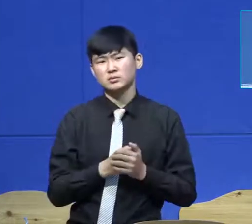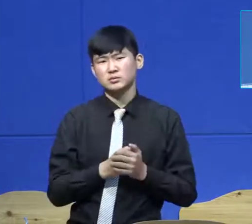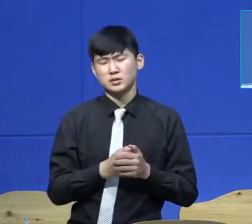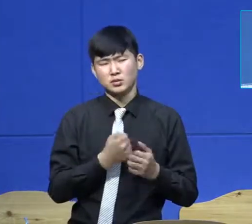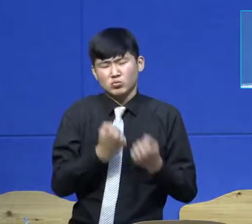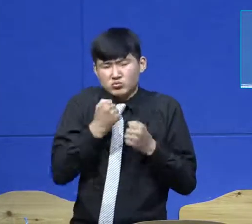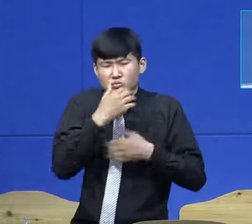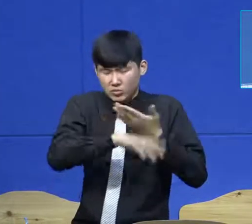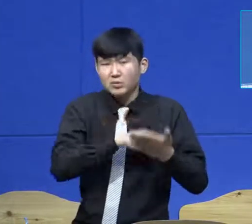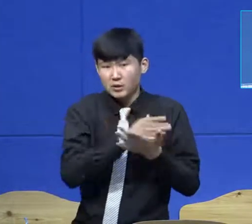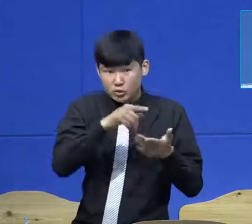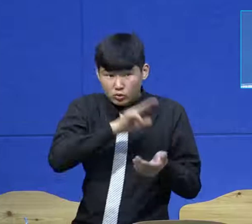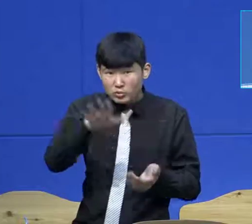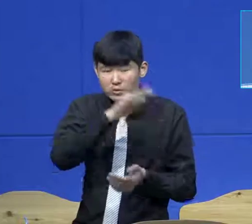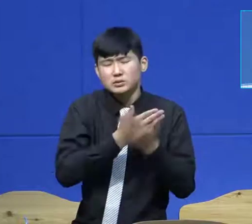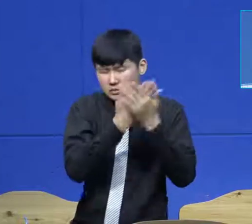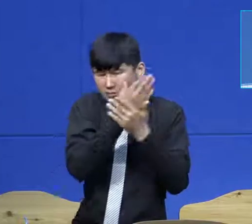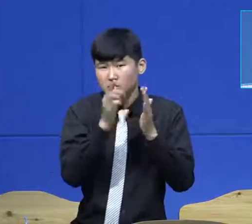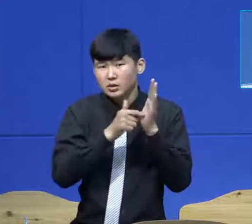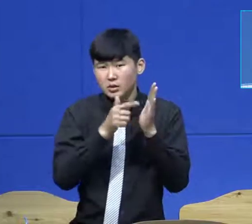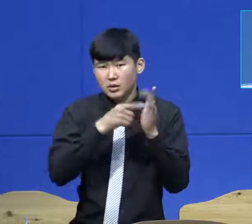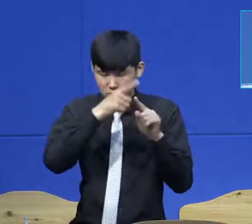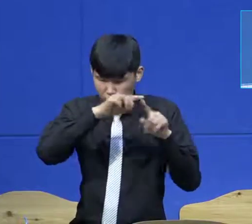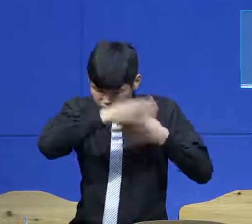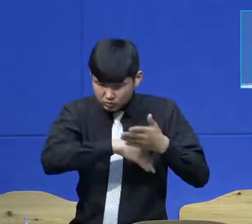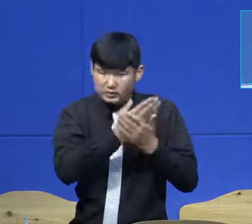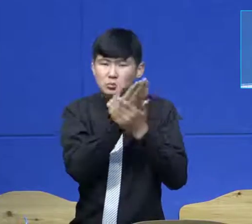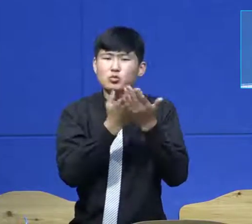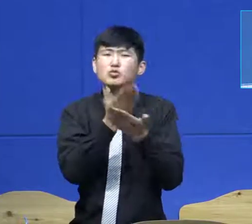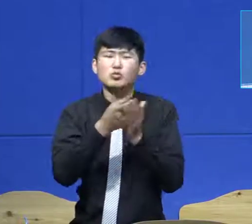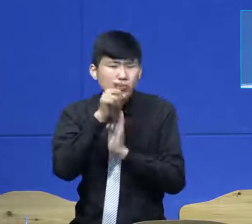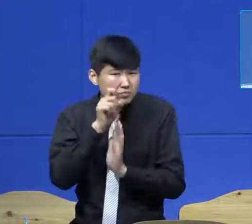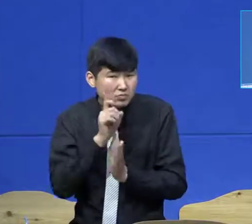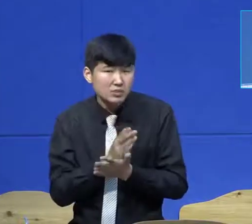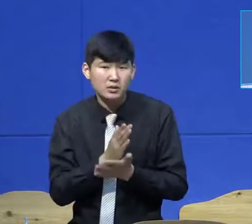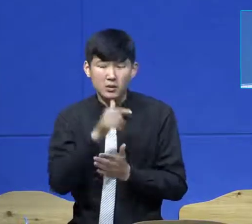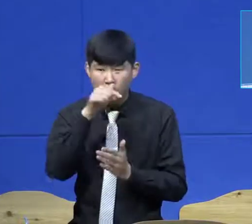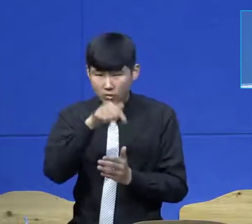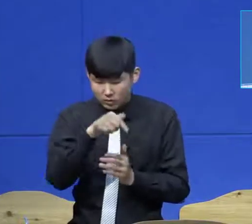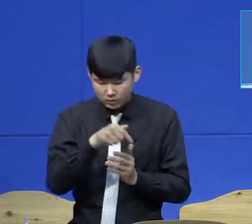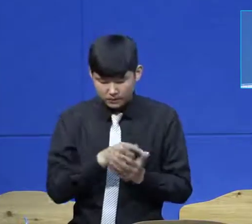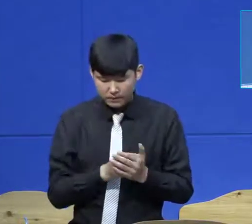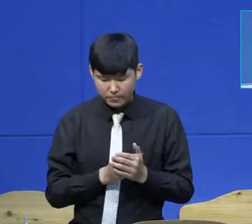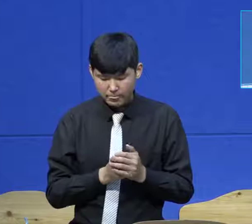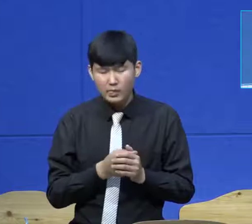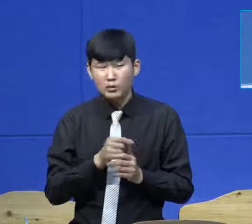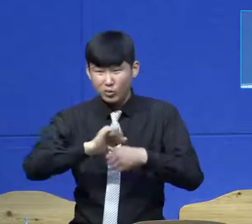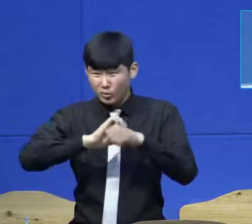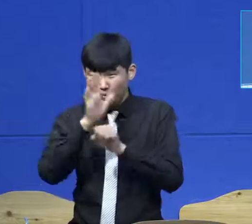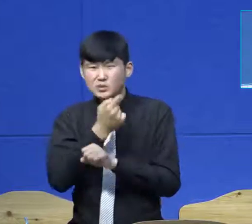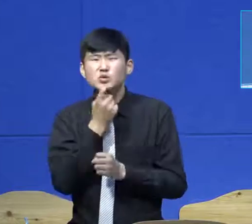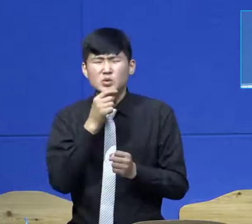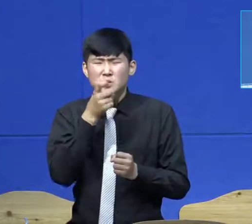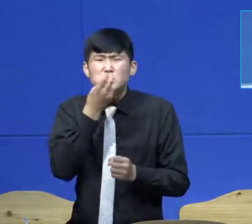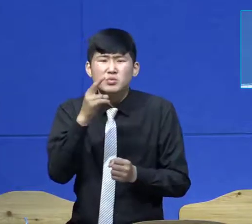итвэртэй явагдаж байгаа. Энийн төлөө бид нэр залбирах хэрэгтэй. Үргэлжлүүлэн залбирч өгөөсэй гэж хүссэн байр байна. Одоо үнэхээр байдал нөхцөл хүнд байгаа.